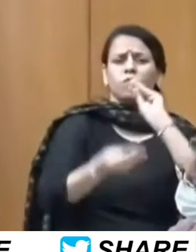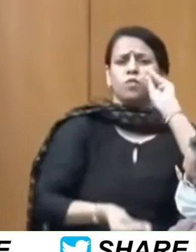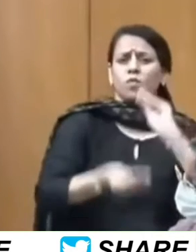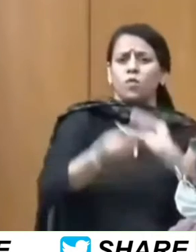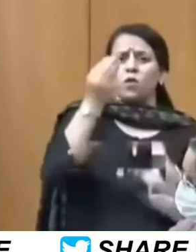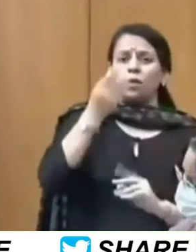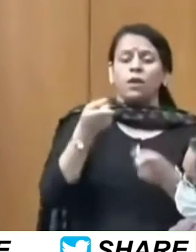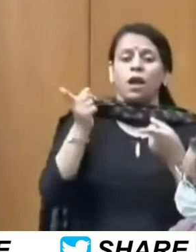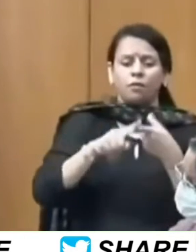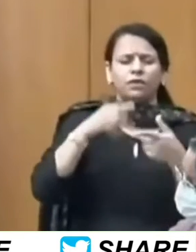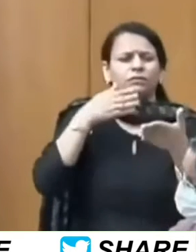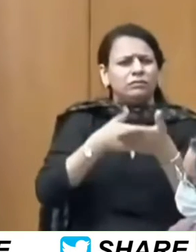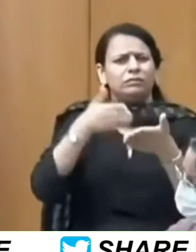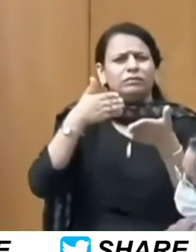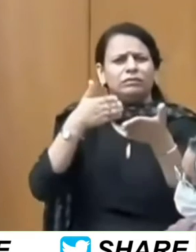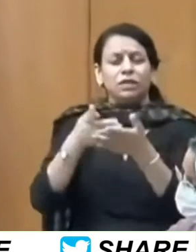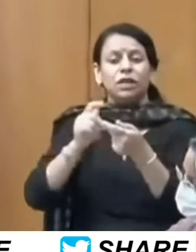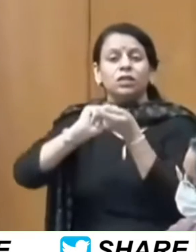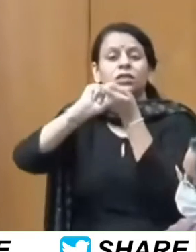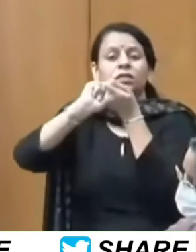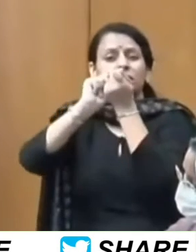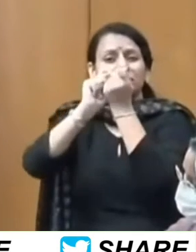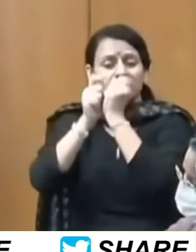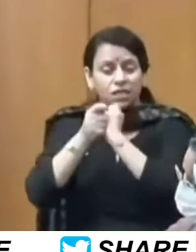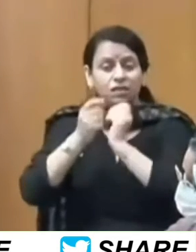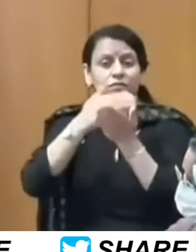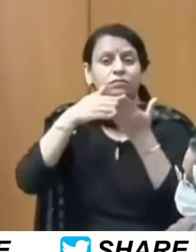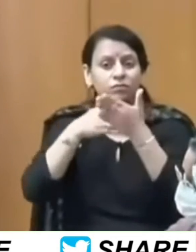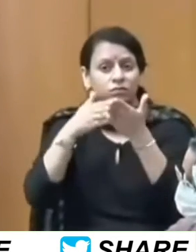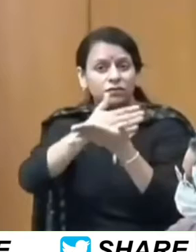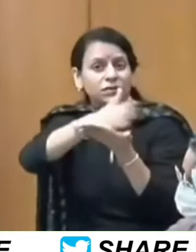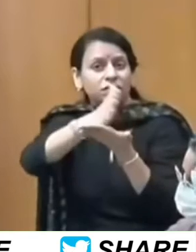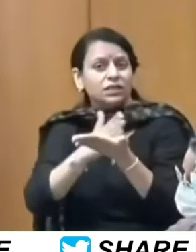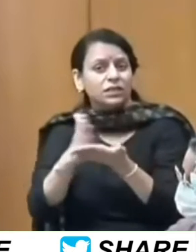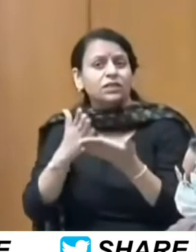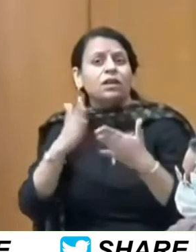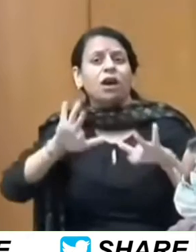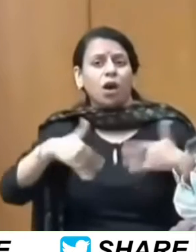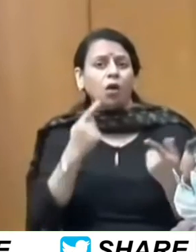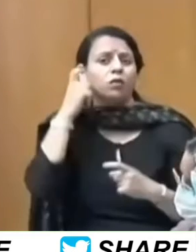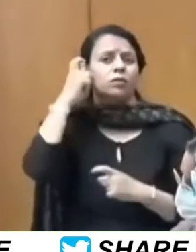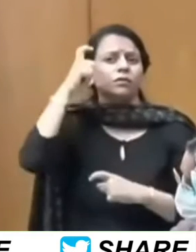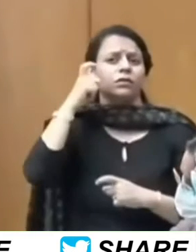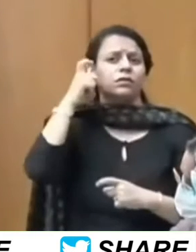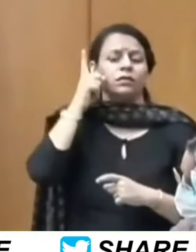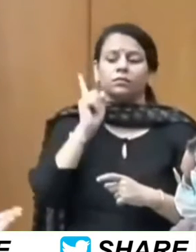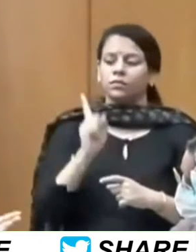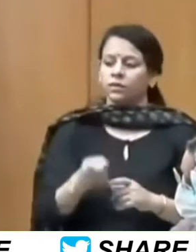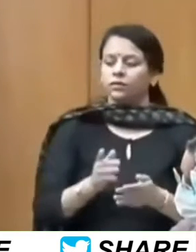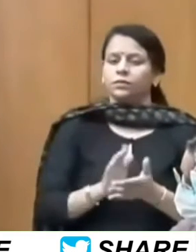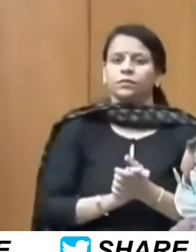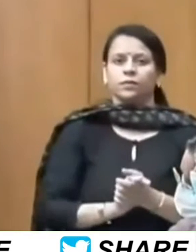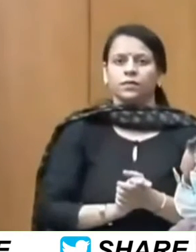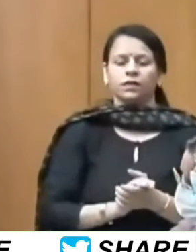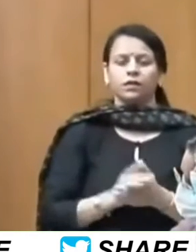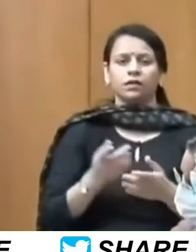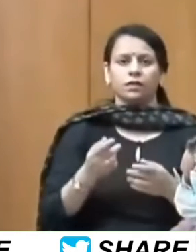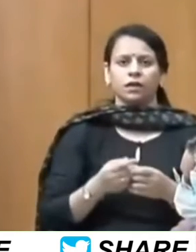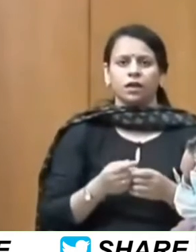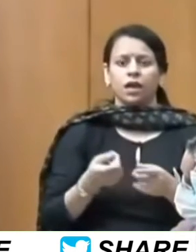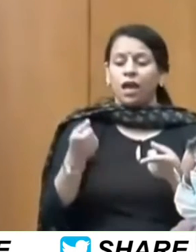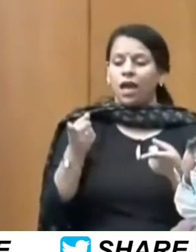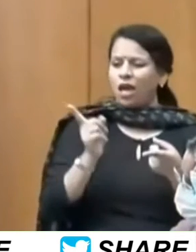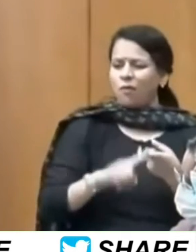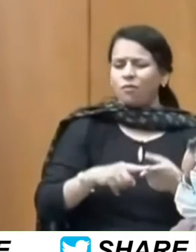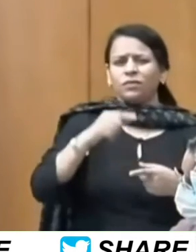लेकिन चुनौती रहता है उसको इम्प्लीमेंटेशन करने में, उसको क्रियान्वयन करने में। और इसमें कोई दो